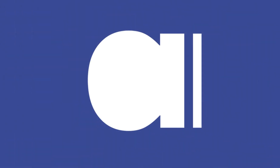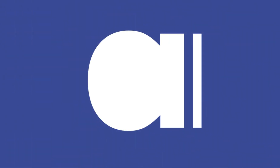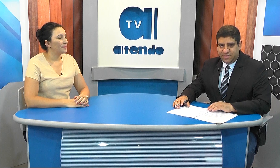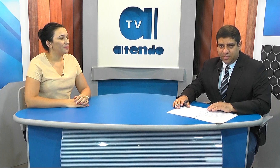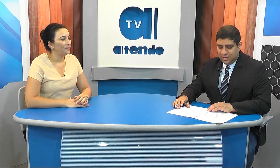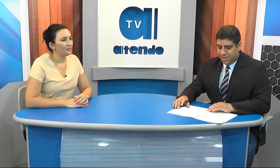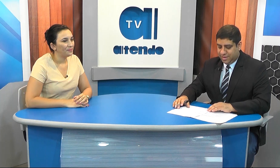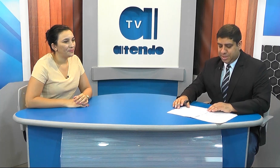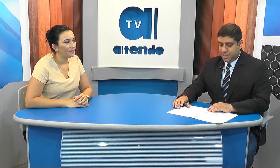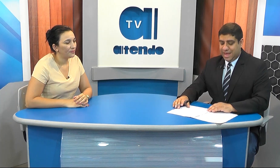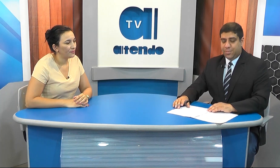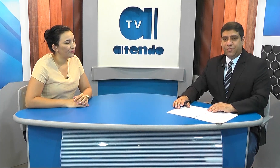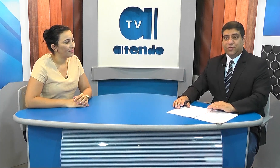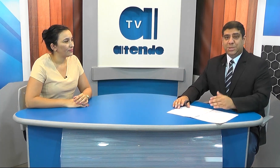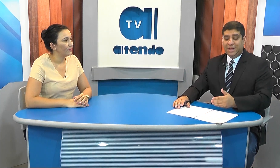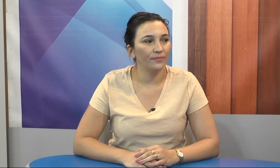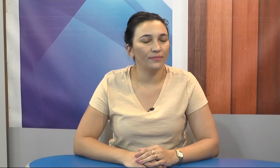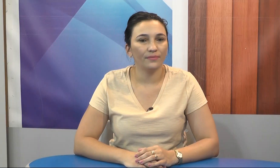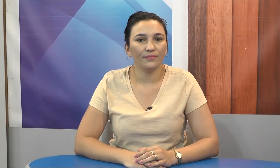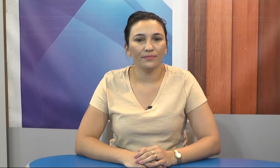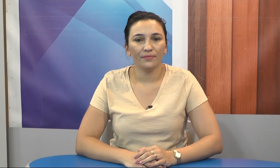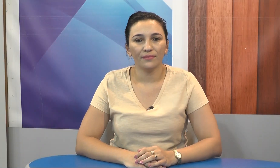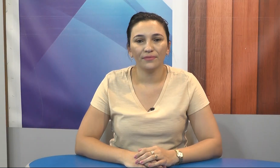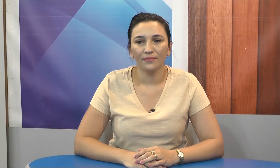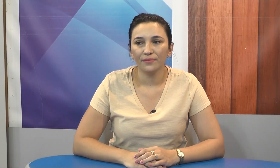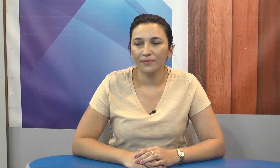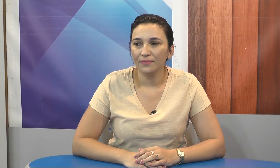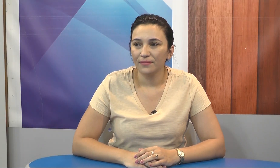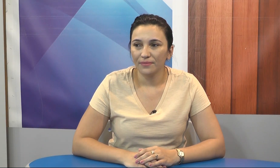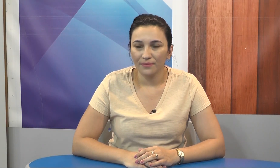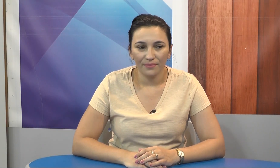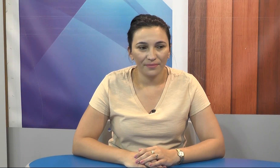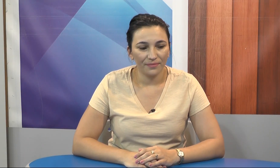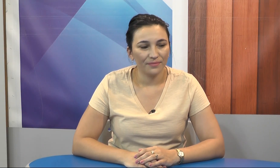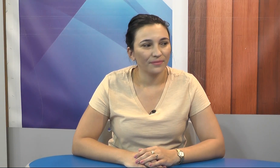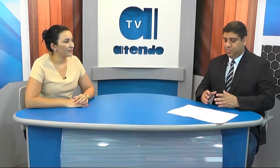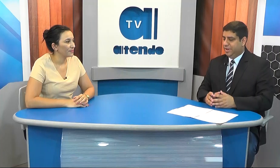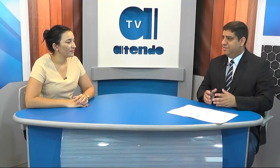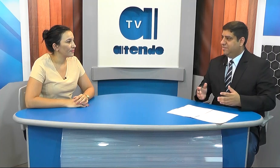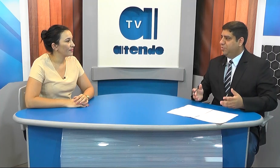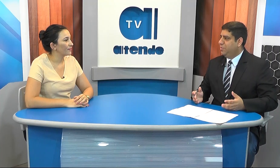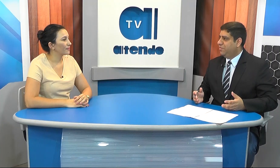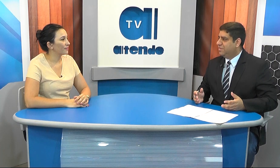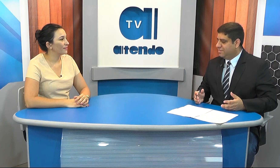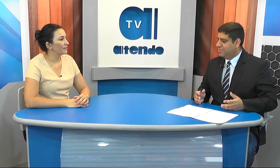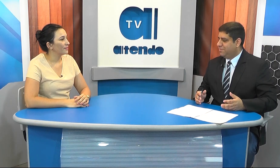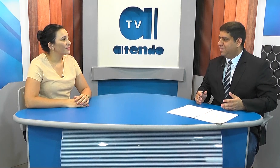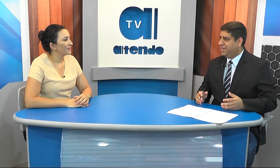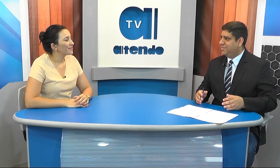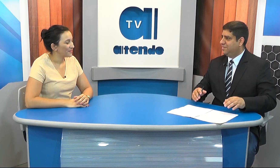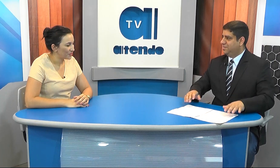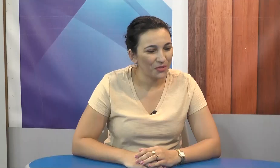A Sessão TV Atende é a professora de Libras, Simoneide Maria da Silva. Simoneide, seja muito bem-vinda à Sessão TV Atende. Muito